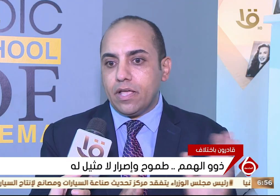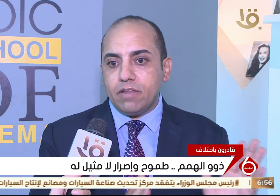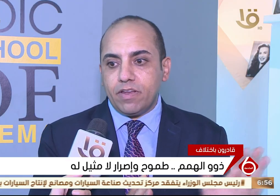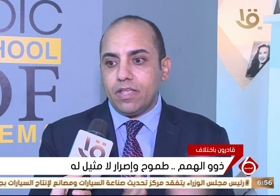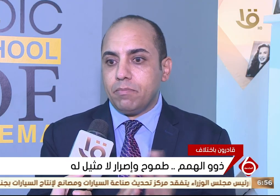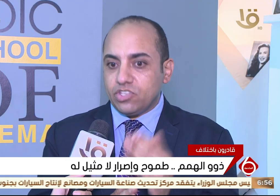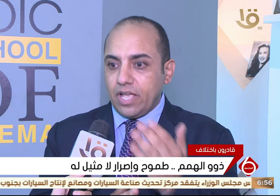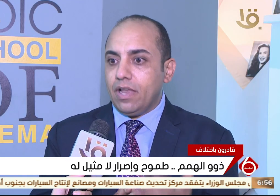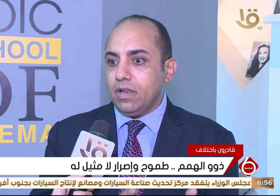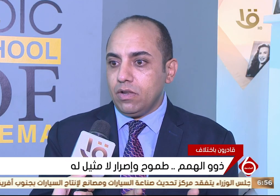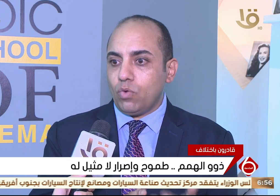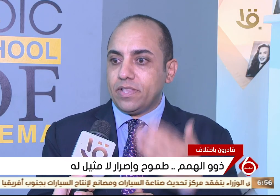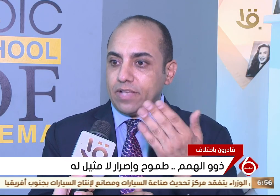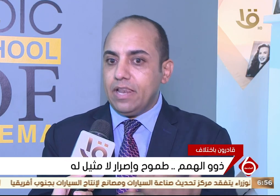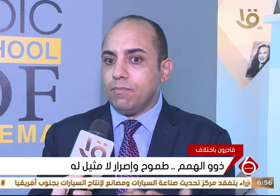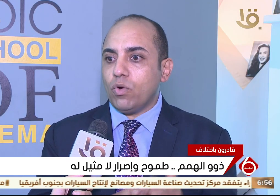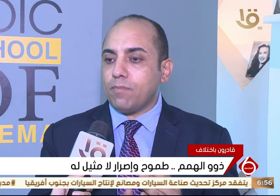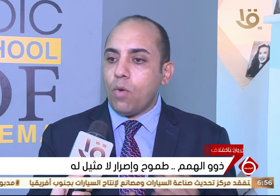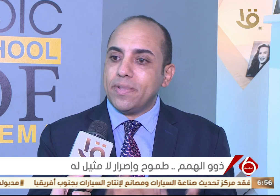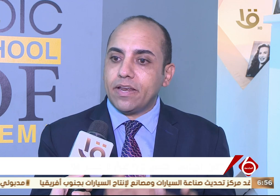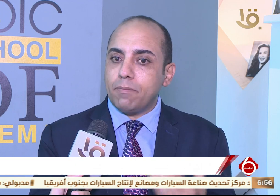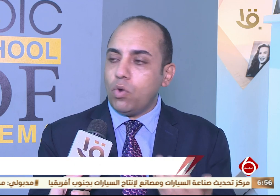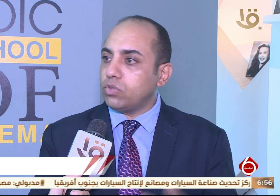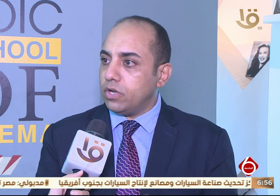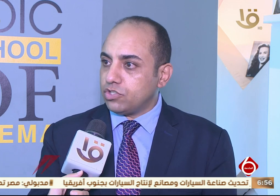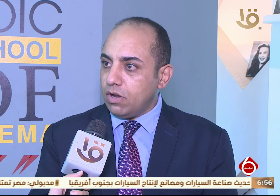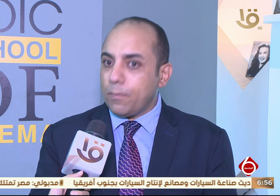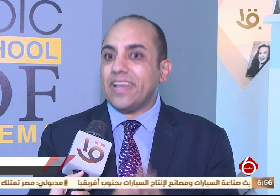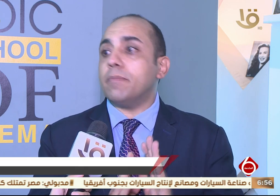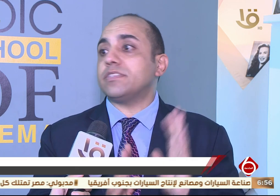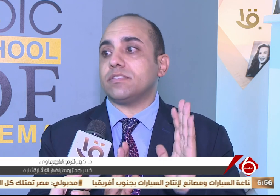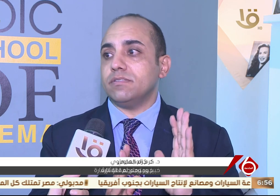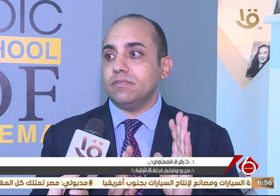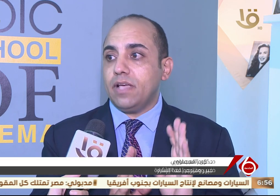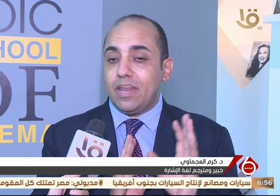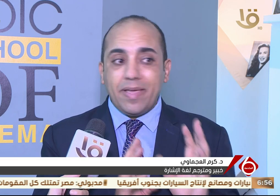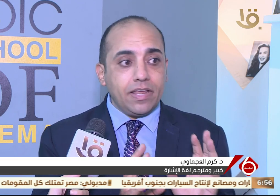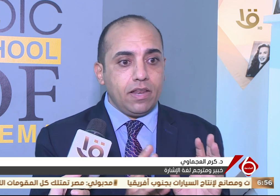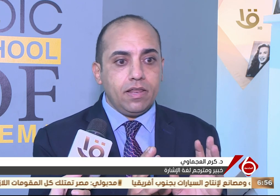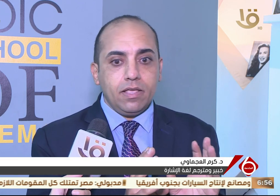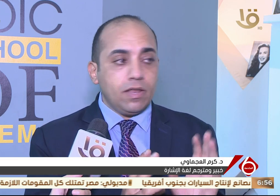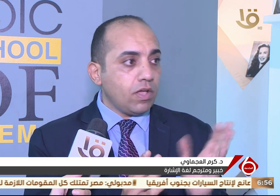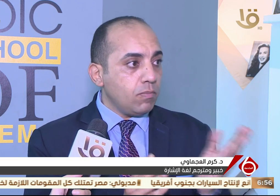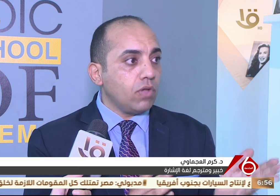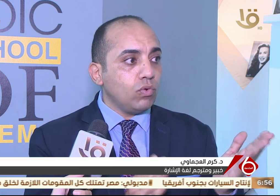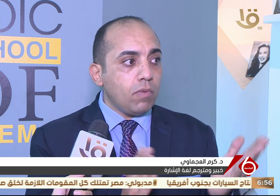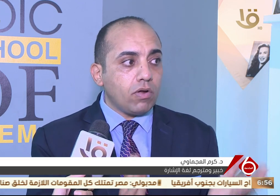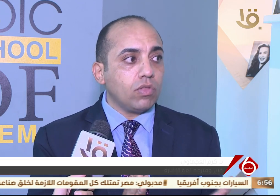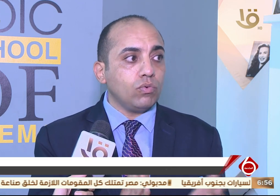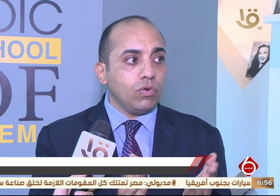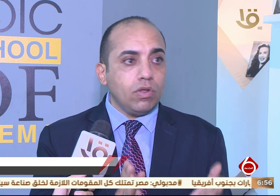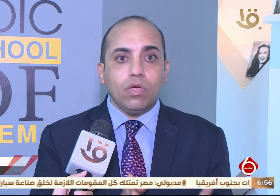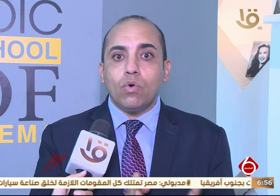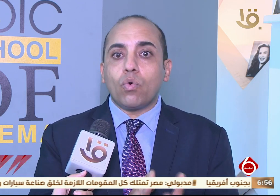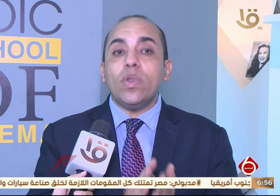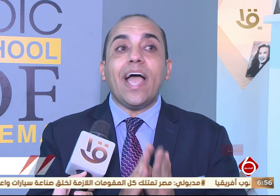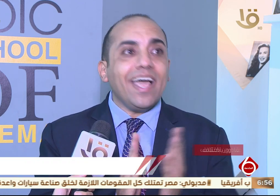الفريق بيشتغل وبيتكلم وانا معهم مترجم بلغه الاشاره وبنقل بس انا بنقل الخبرات والمهارات وكل